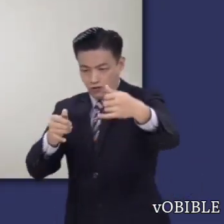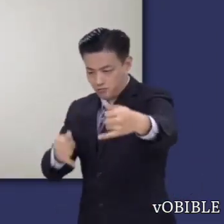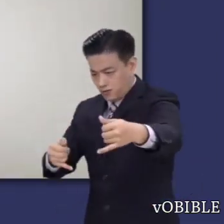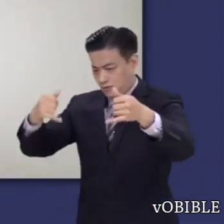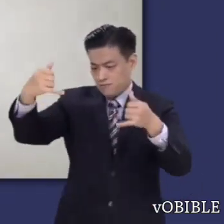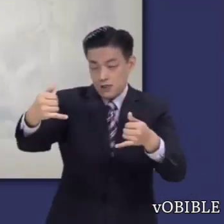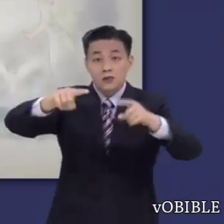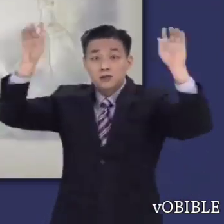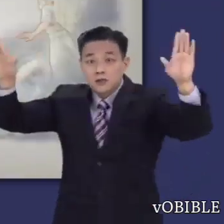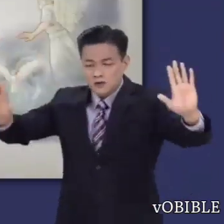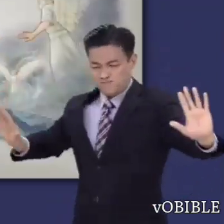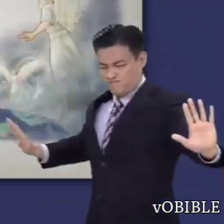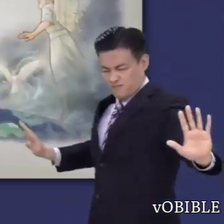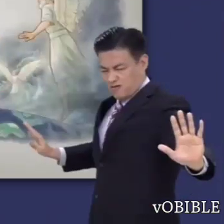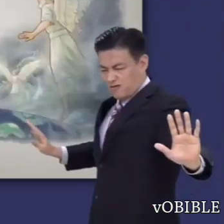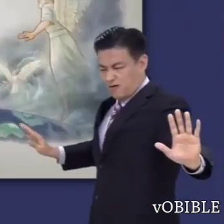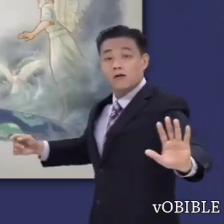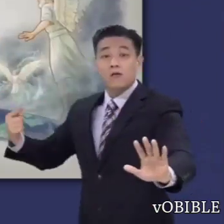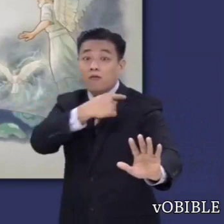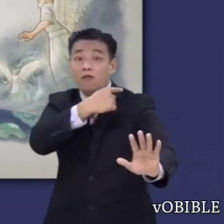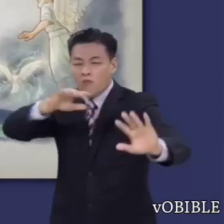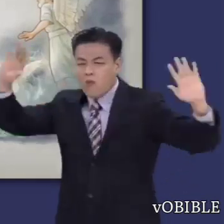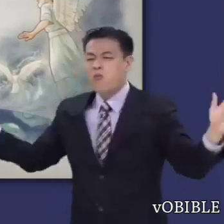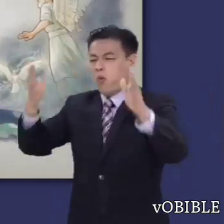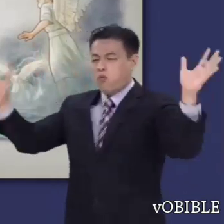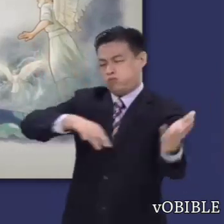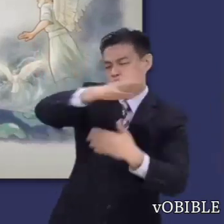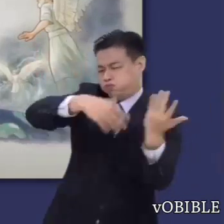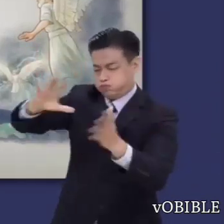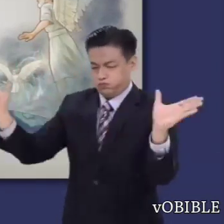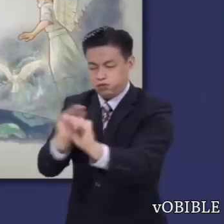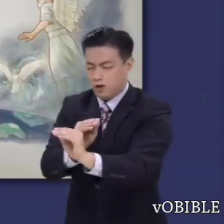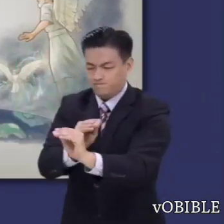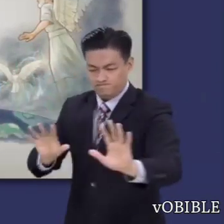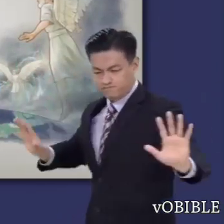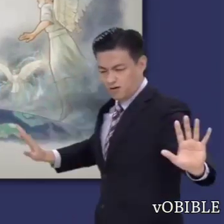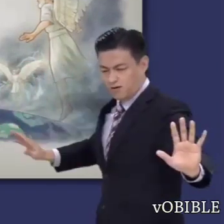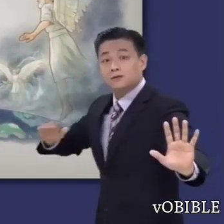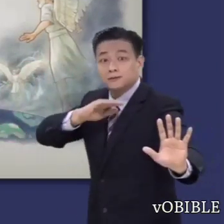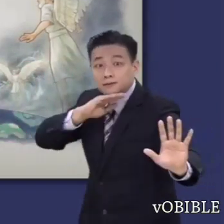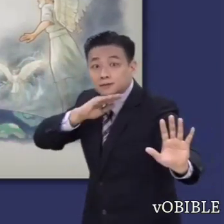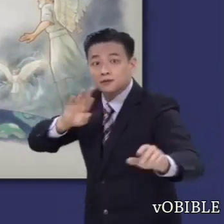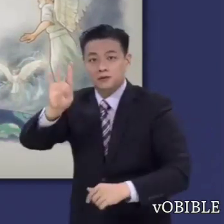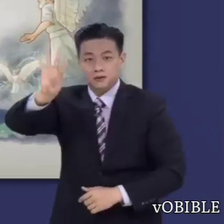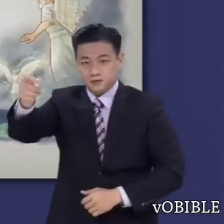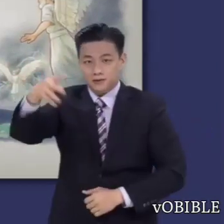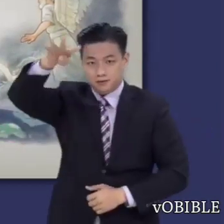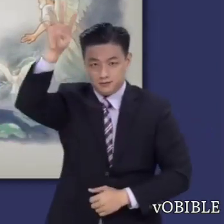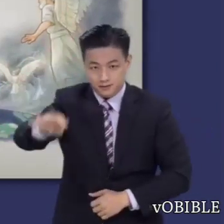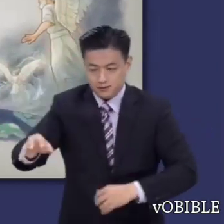第七章，约翰在异象中看到四个天使抓住毁灭的风，直到上